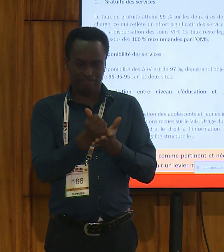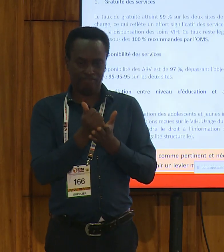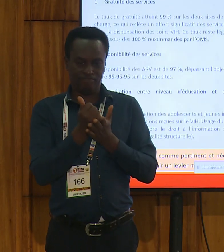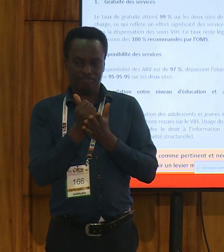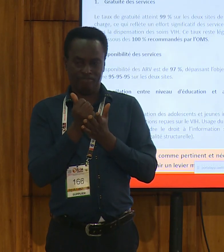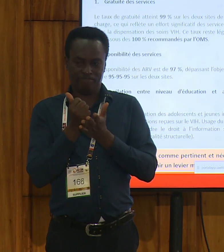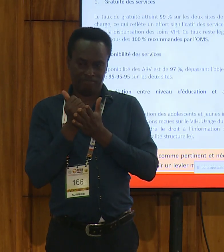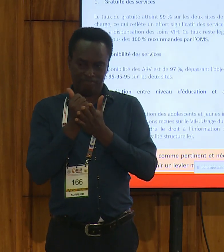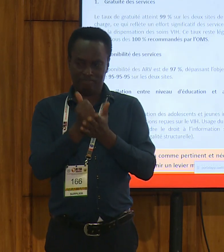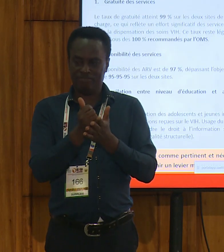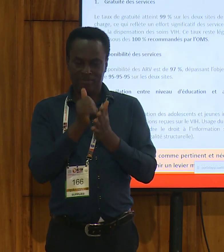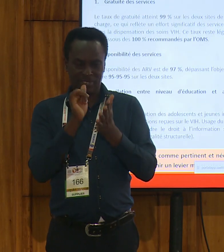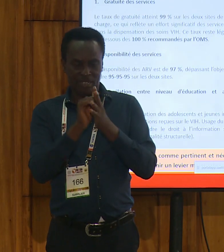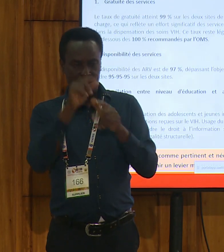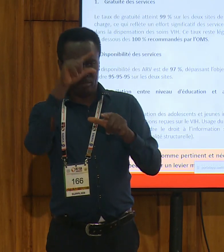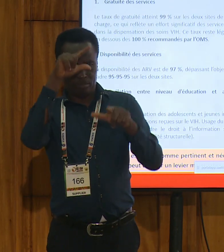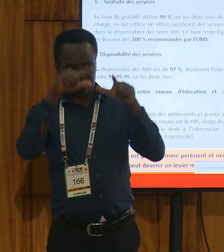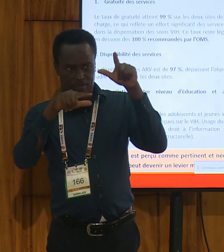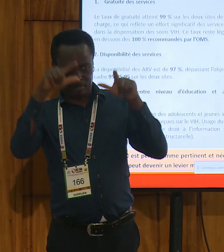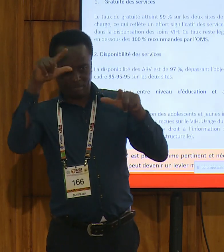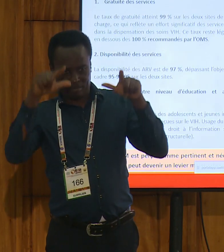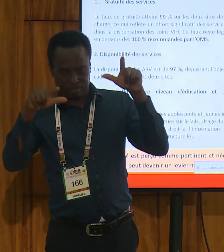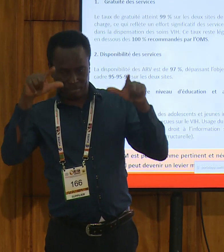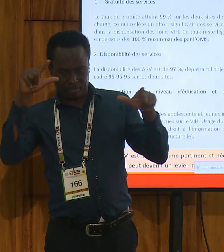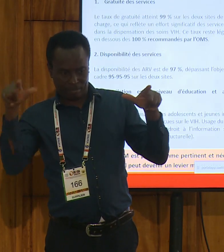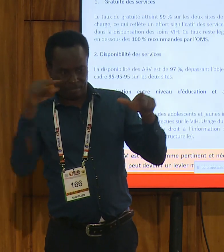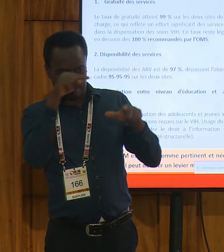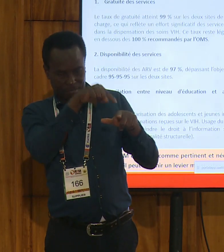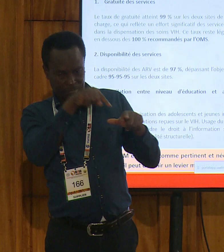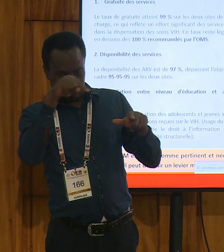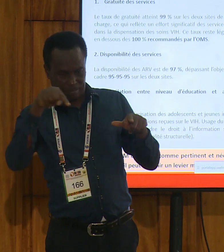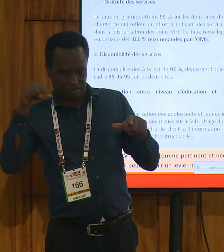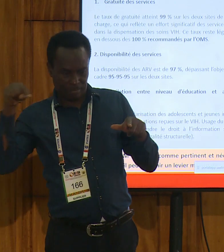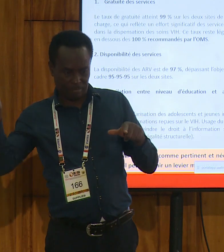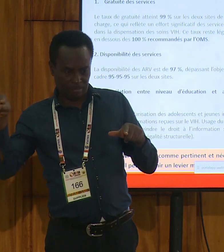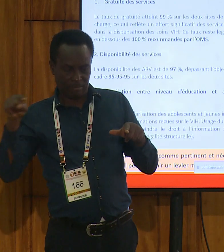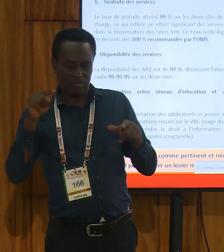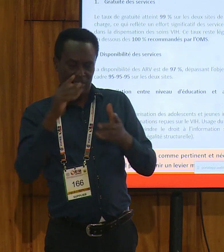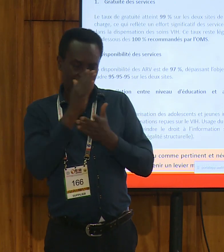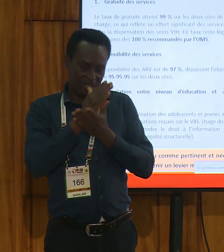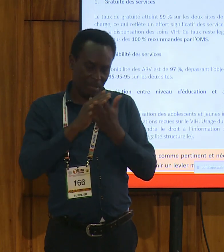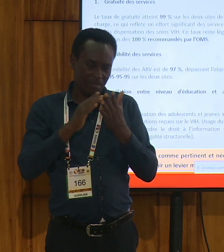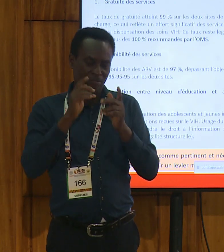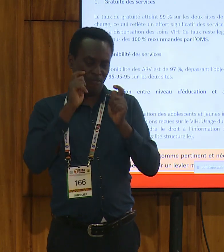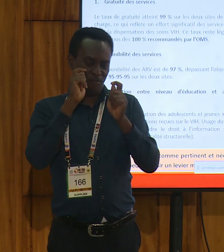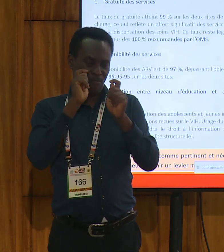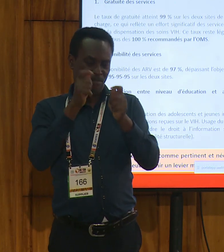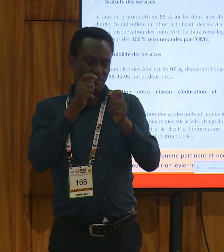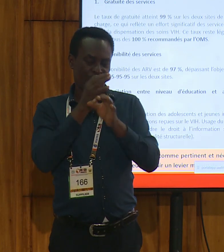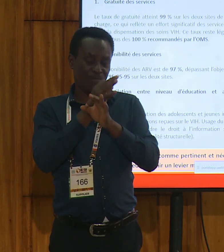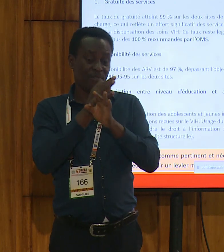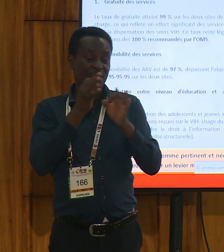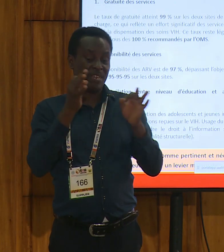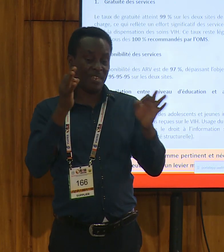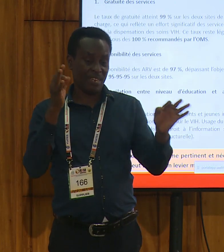la disparité dans l'accès gratuit aux services. Aussi,